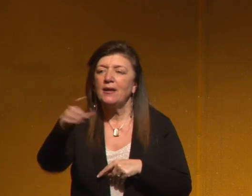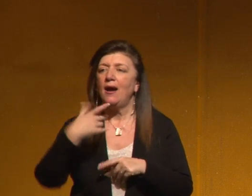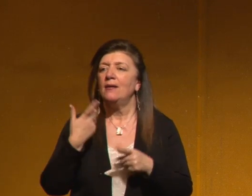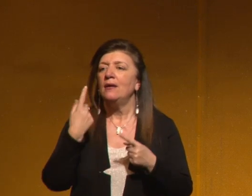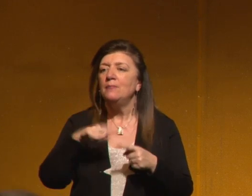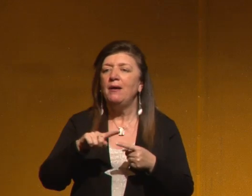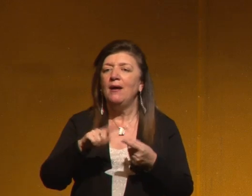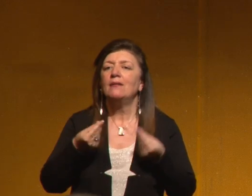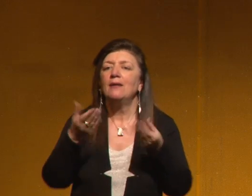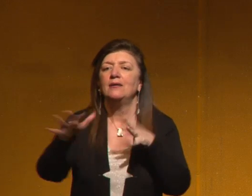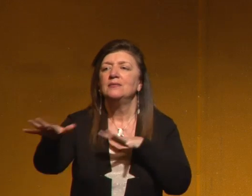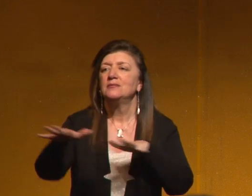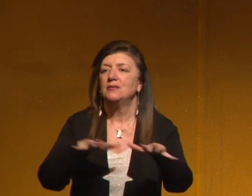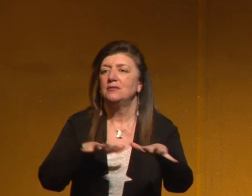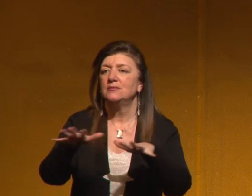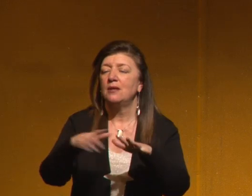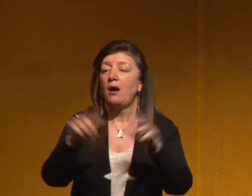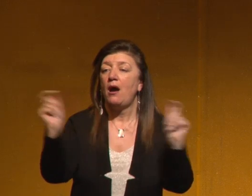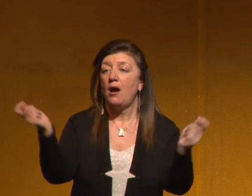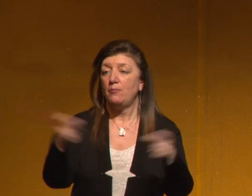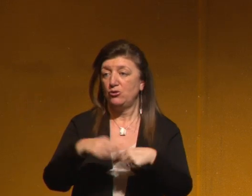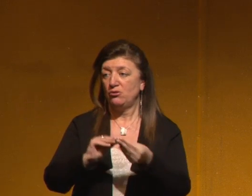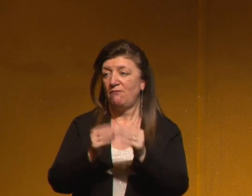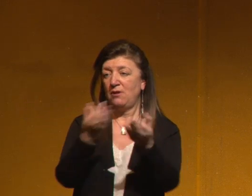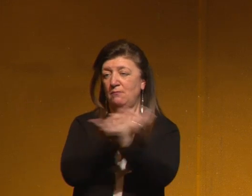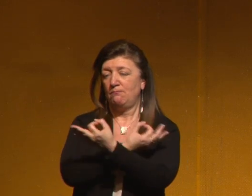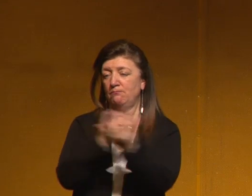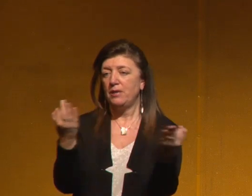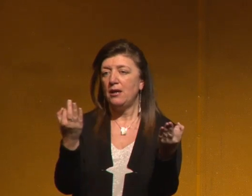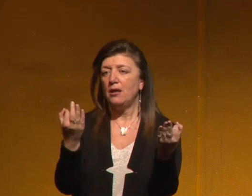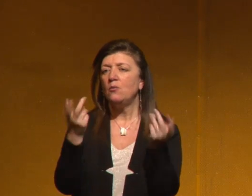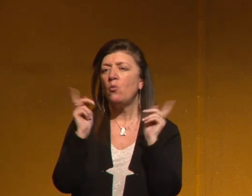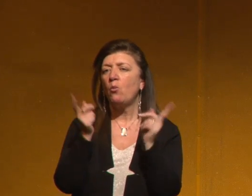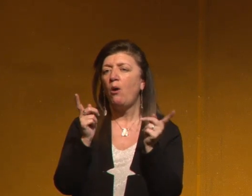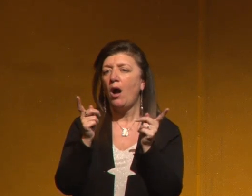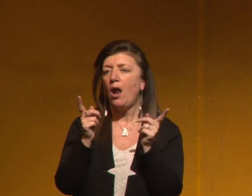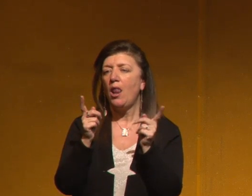come una volta capita a competere